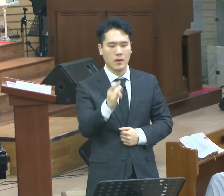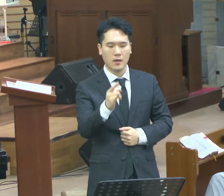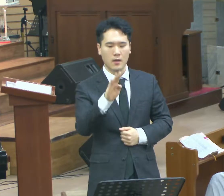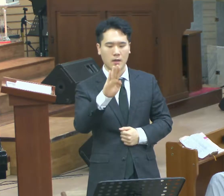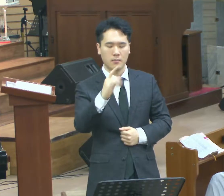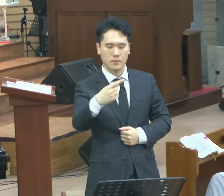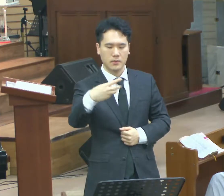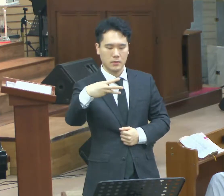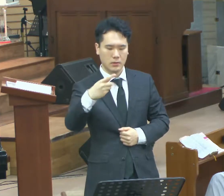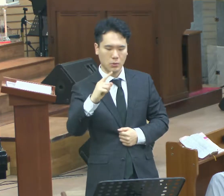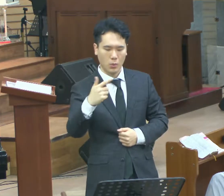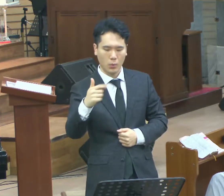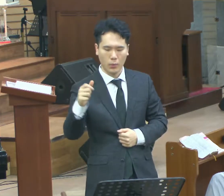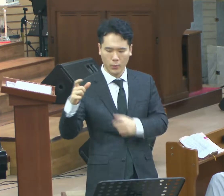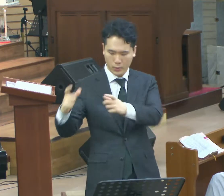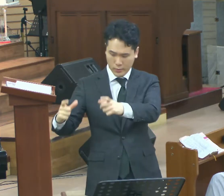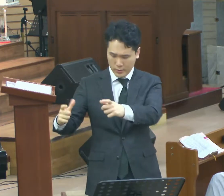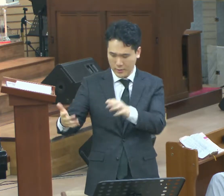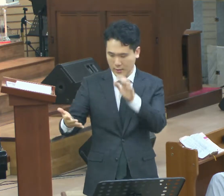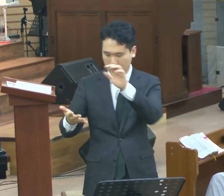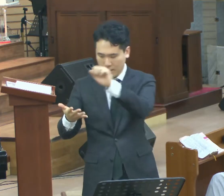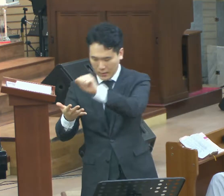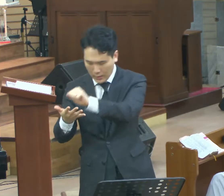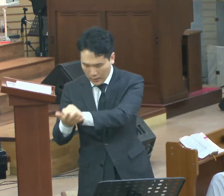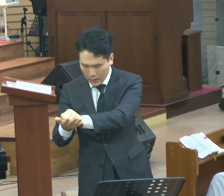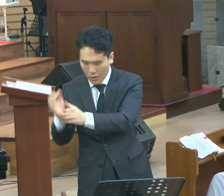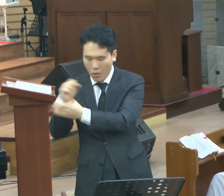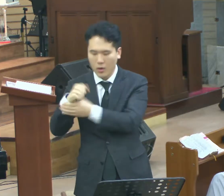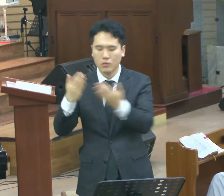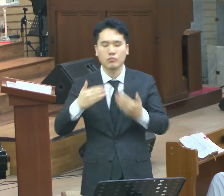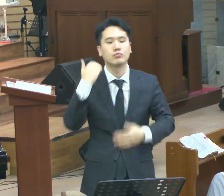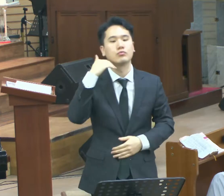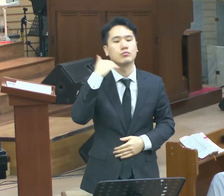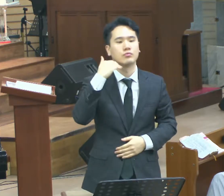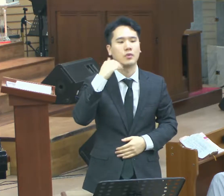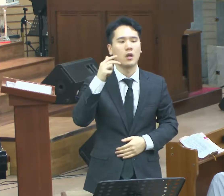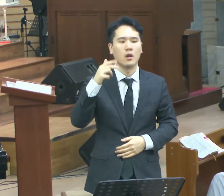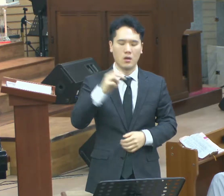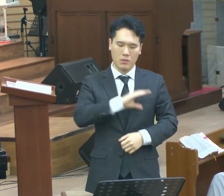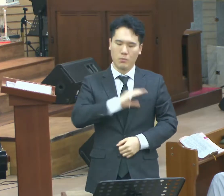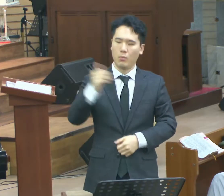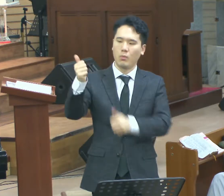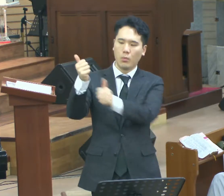헤브론을 차지하라고 허락해 준 사람이 여호수아로 나오지 않아요?